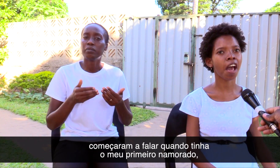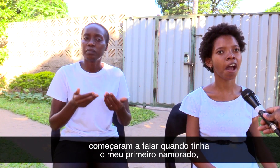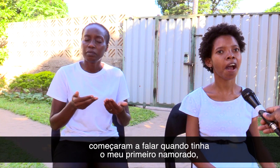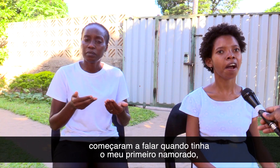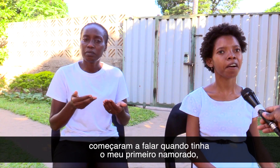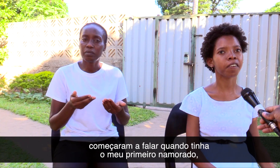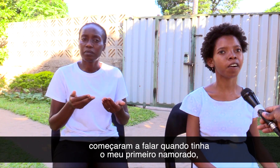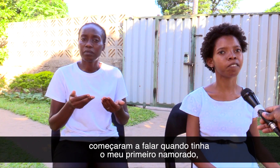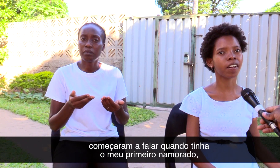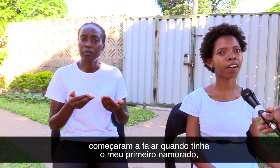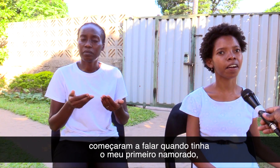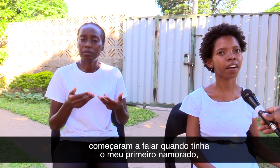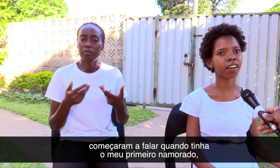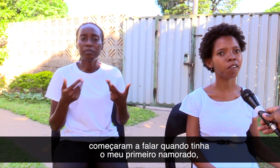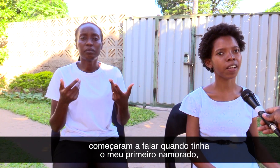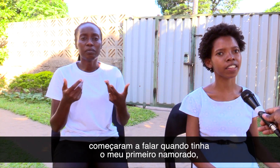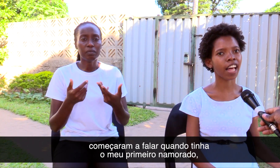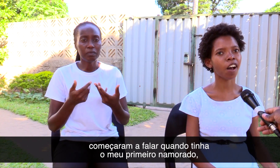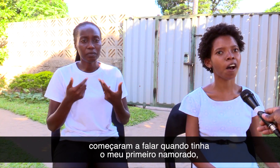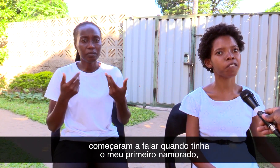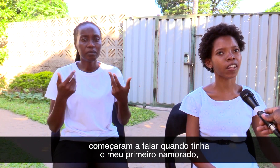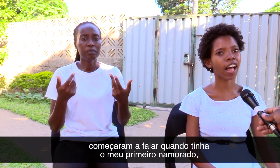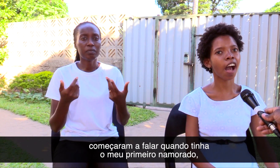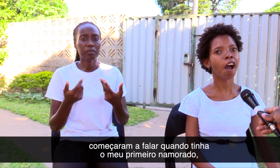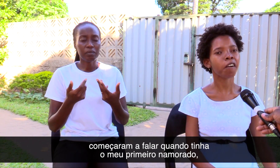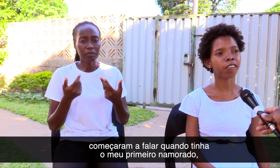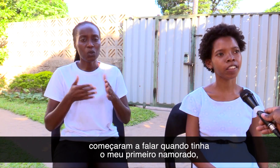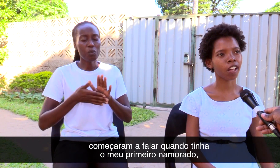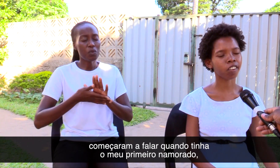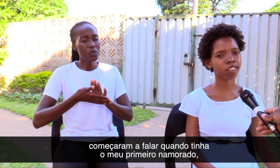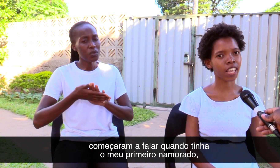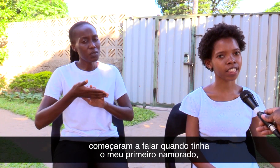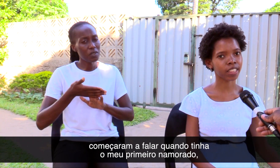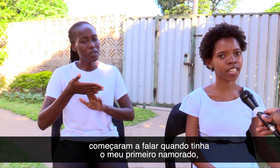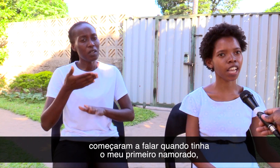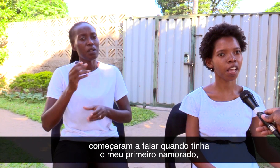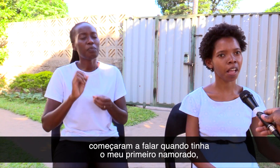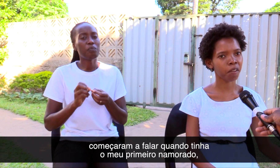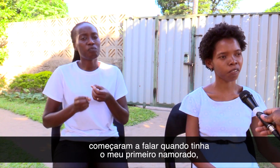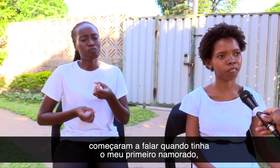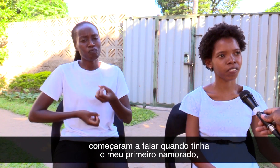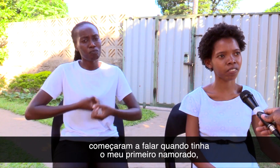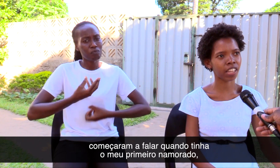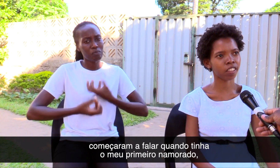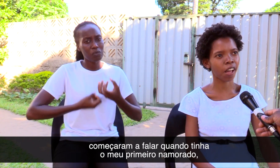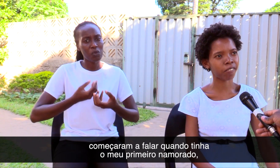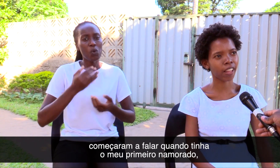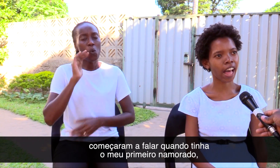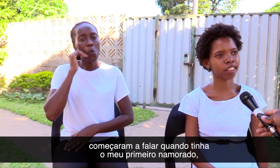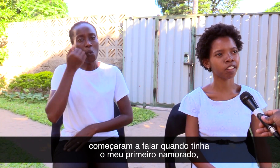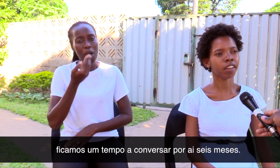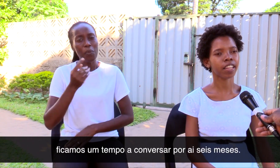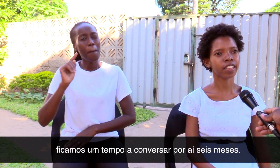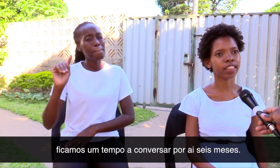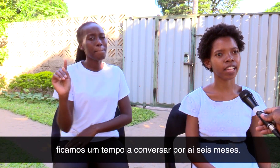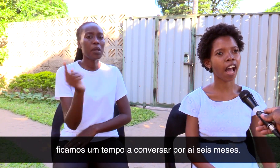Exatamente como começaram a falar quando eu conheci meu primeiro